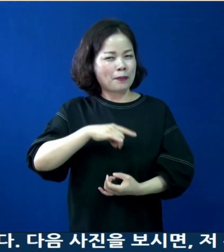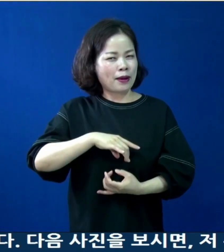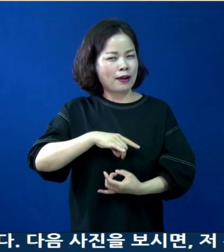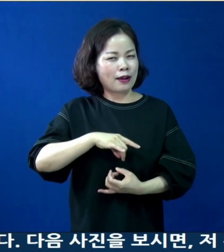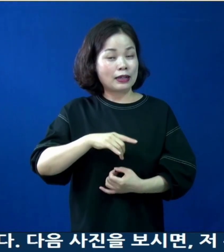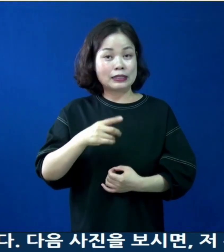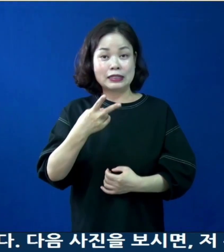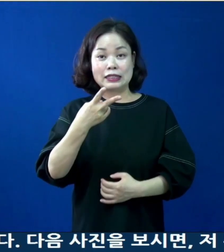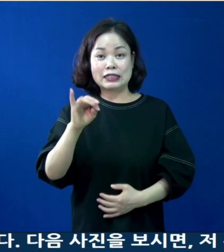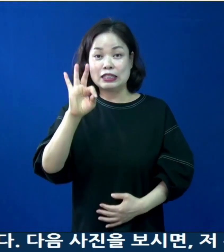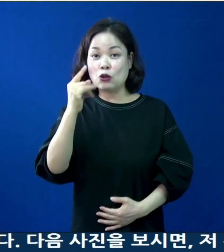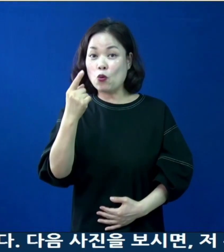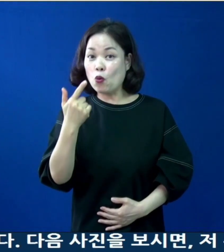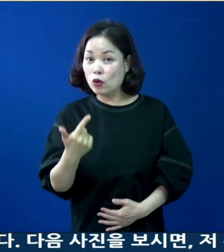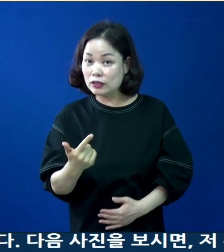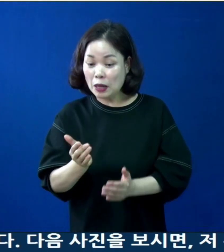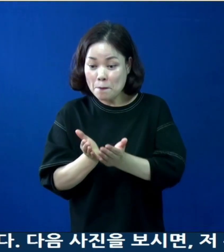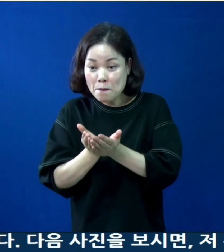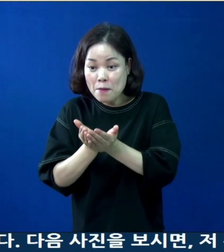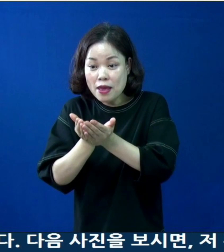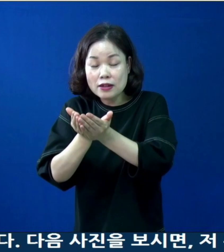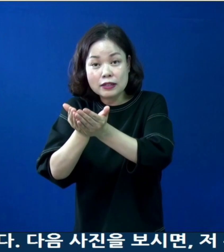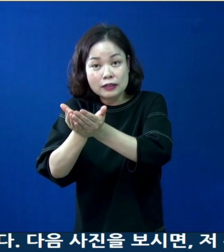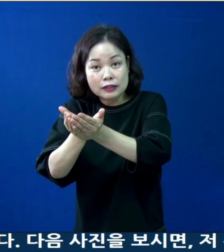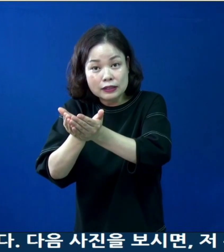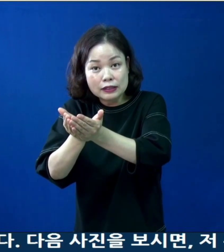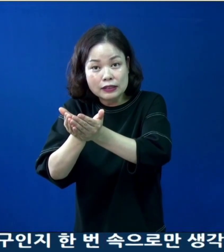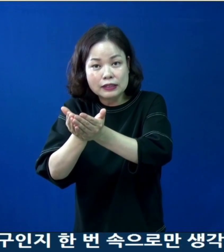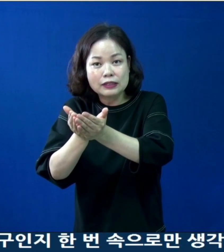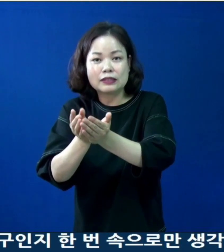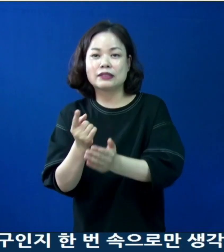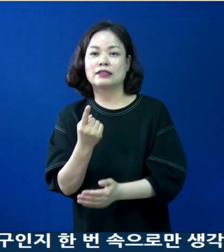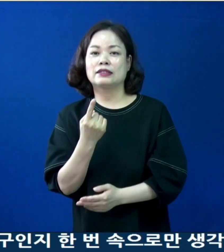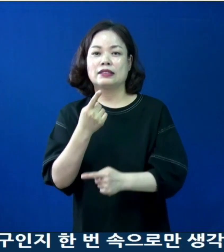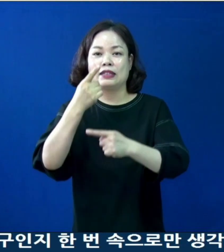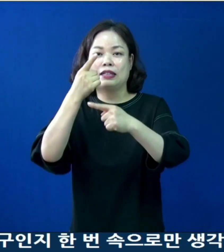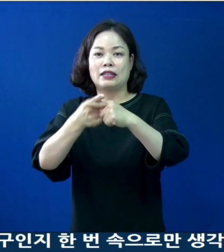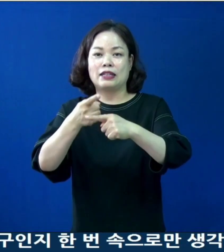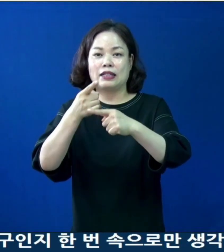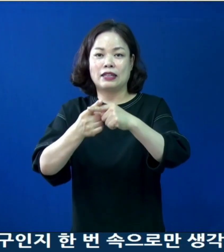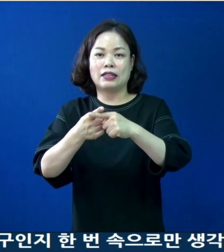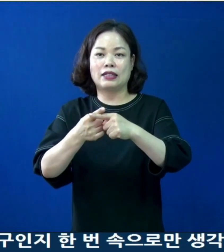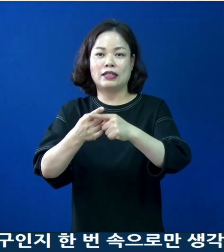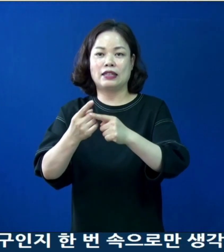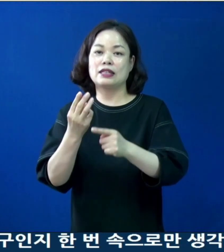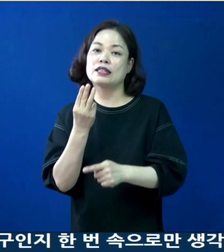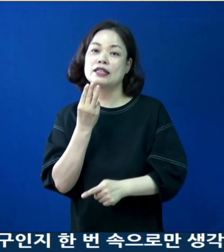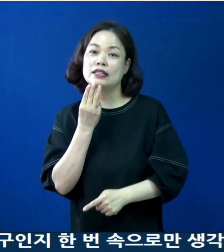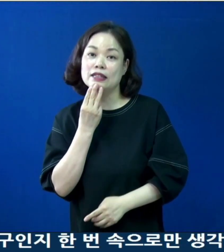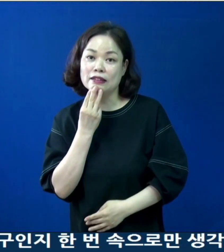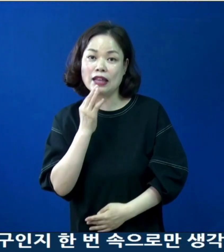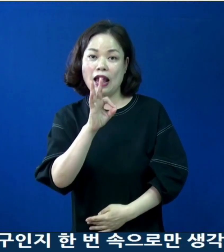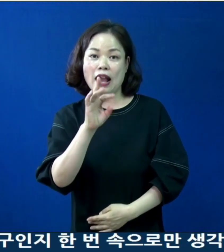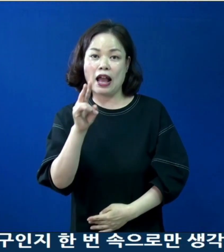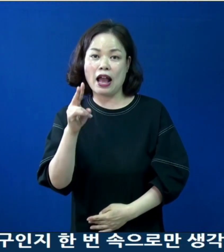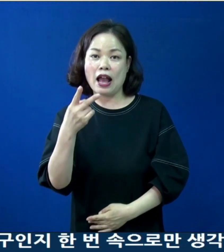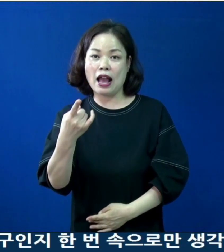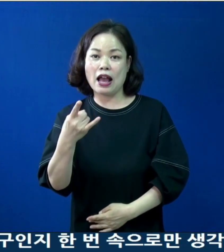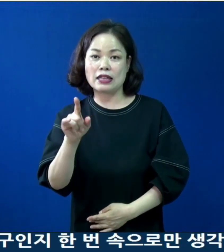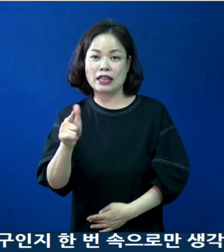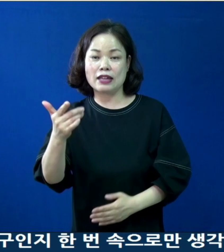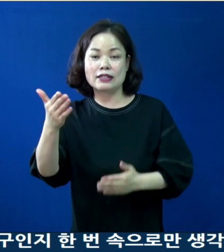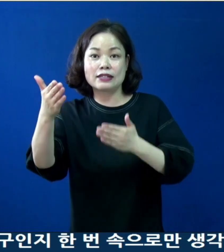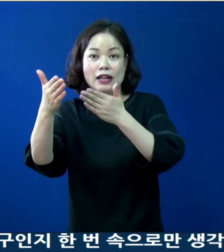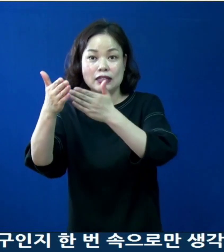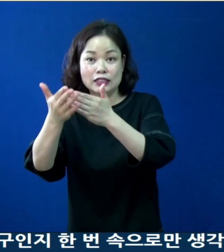이 디온에서 배를 타고 바울이 아덴까지 이동했다. 이렇게 정리하시면 좋겠습니다.